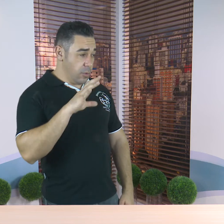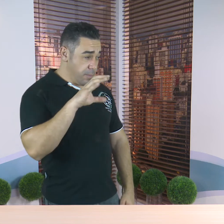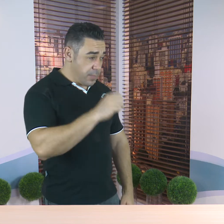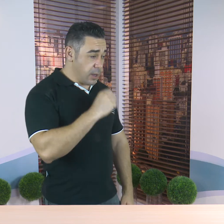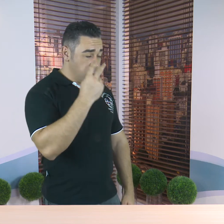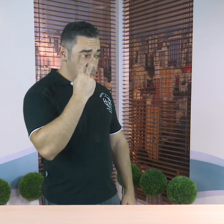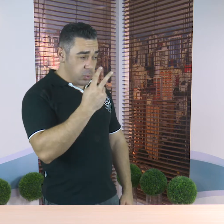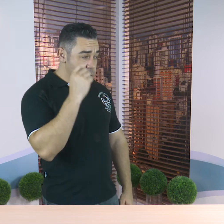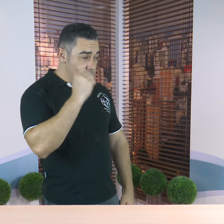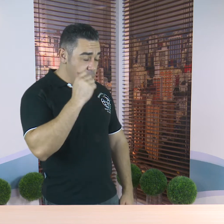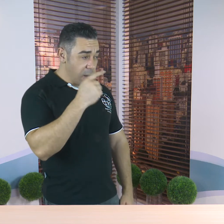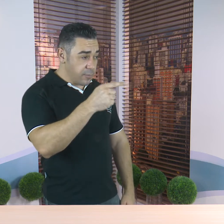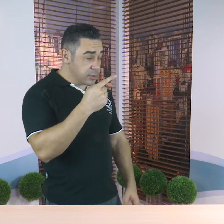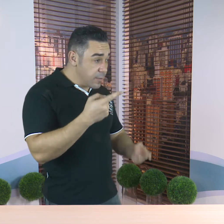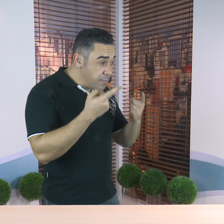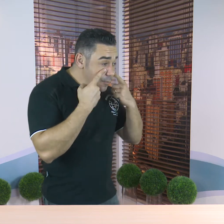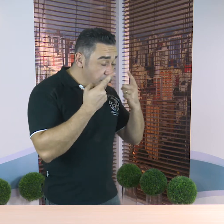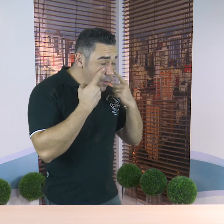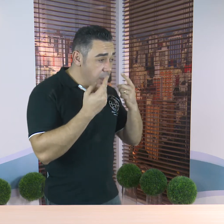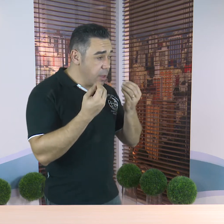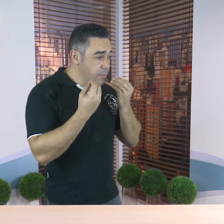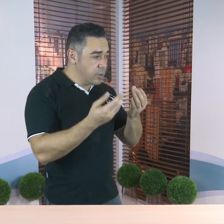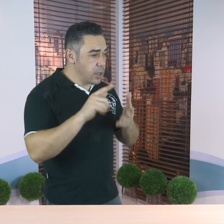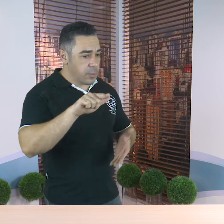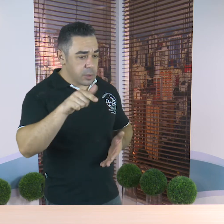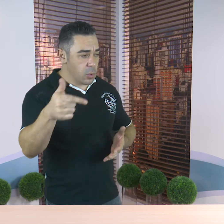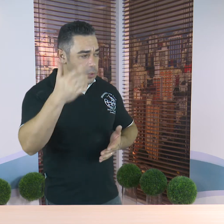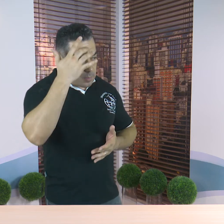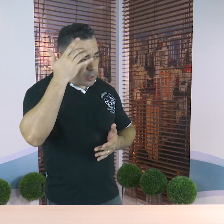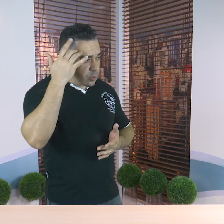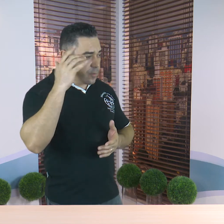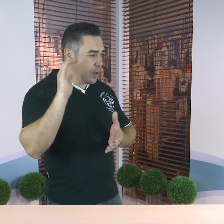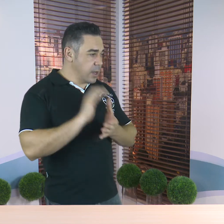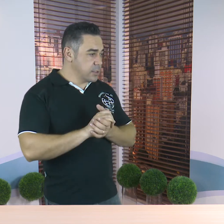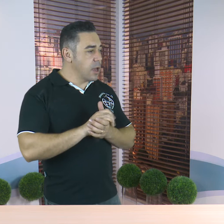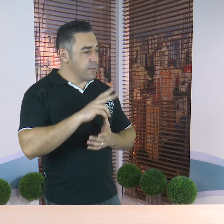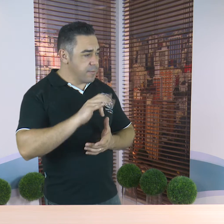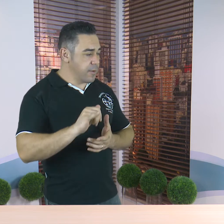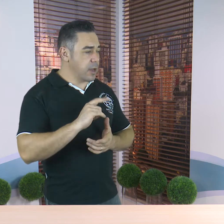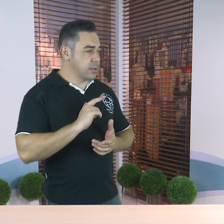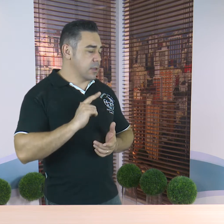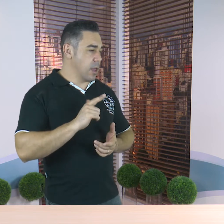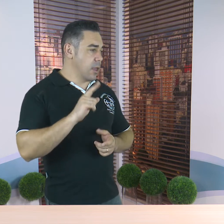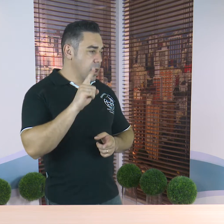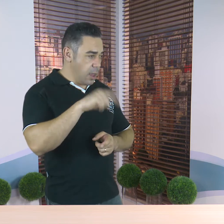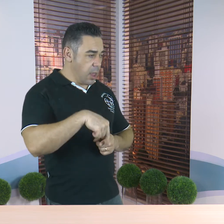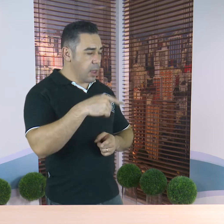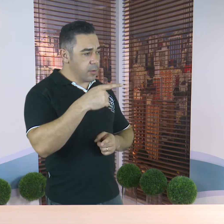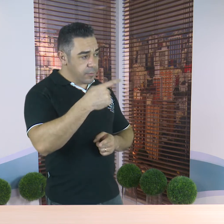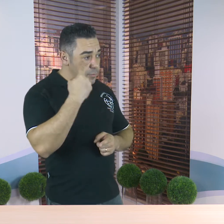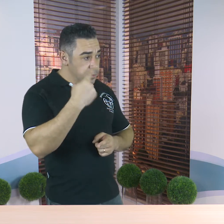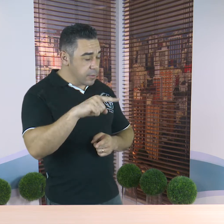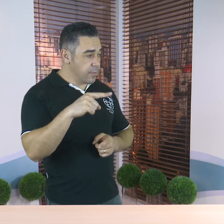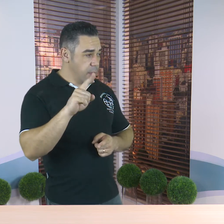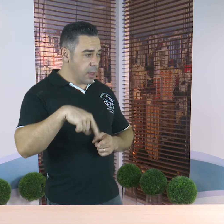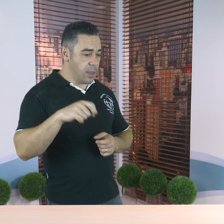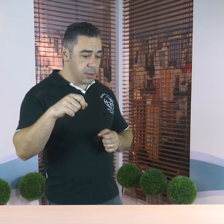tua própria vista, e as darei ao teu próximo, o qual se deitará com elas em plena luz deste sol.